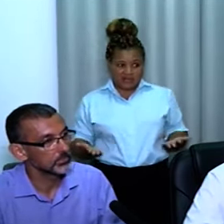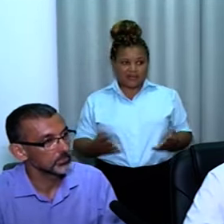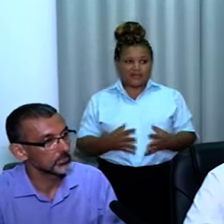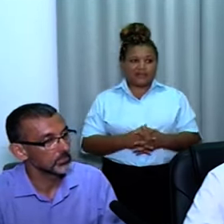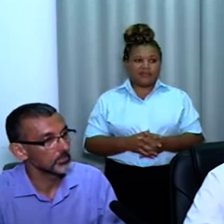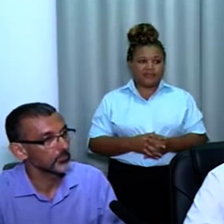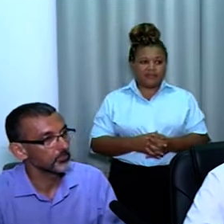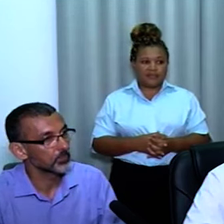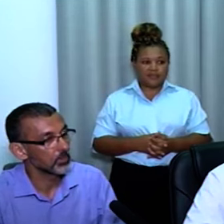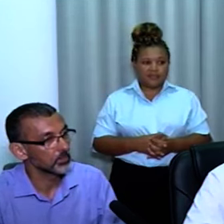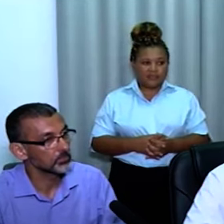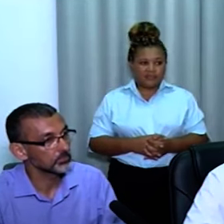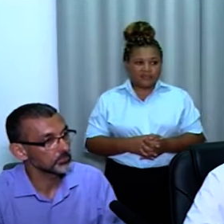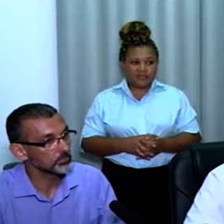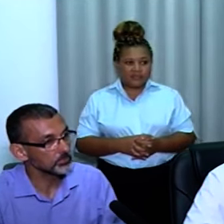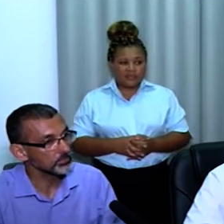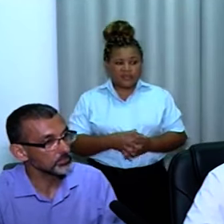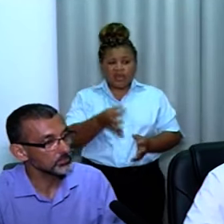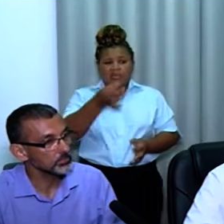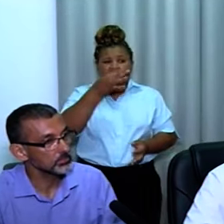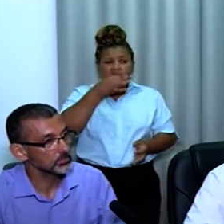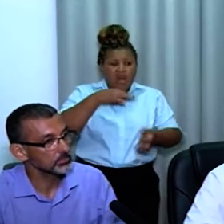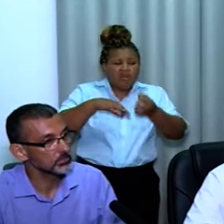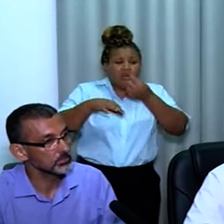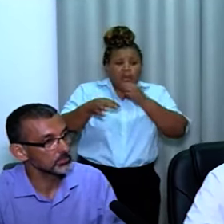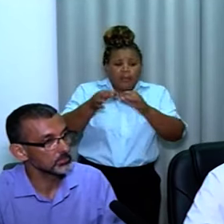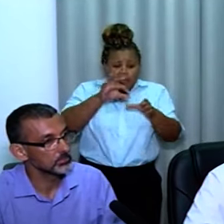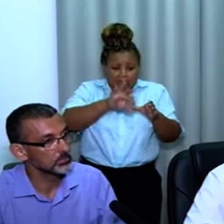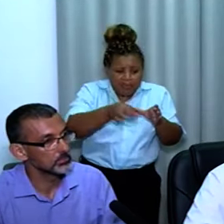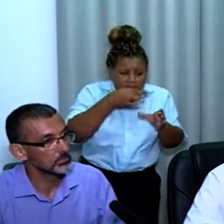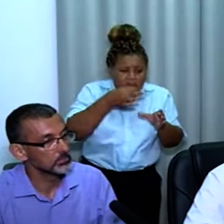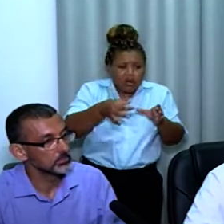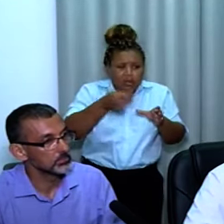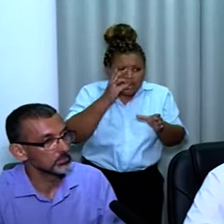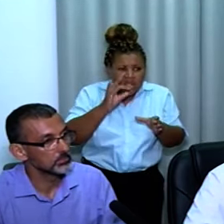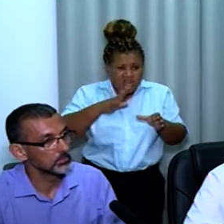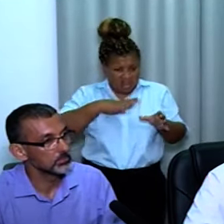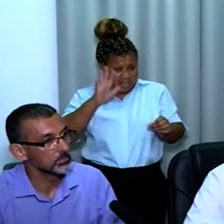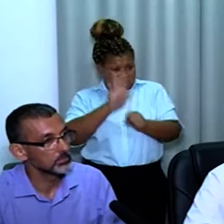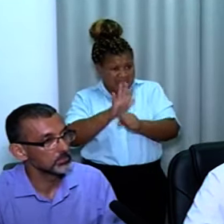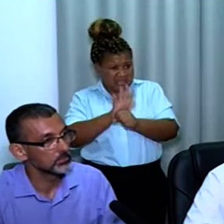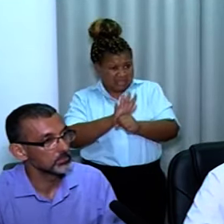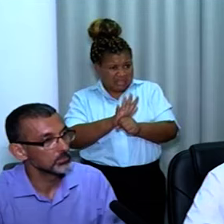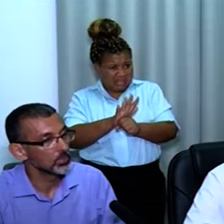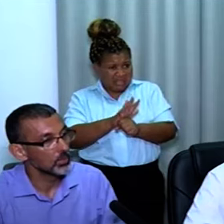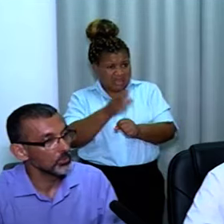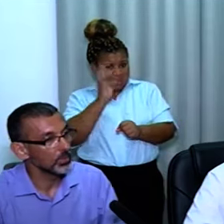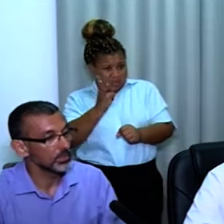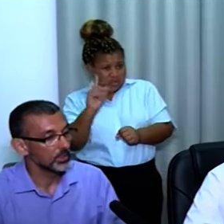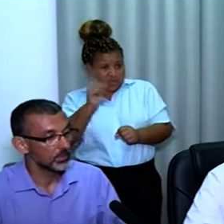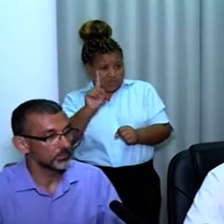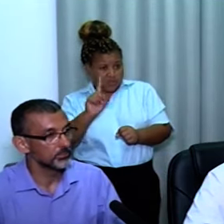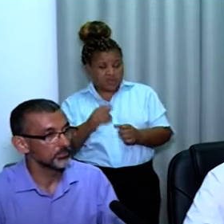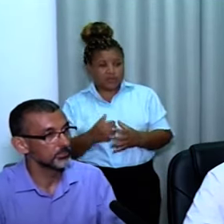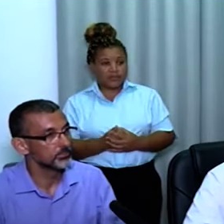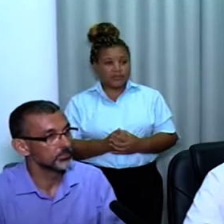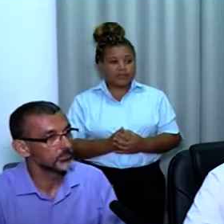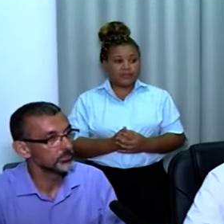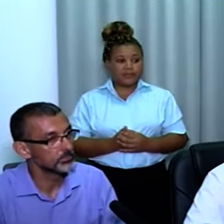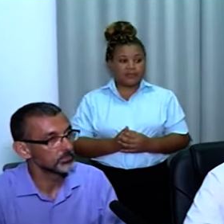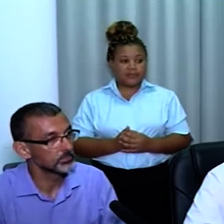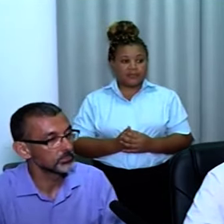Laisse-moi dire l'artisan, est-ce que c'est l'artisan de pays là? Si on a une situation, il y a beaucoup de monde qui est infecté pour qu'il y ait des autres. Oui. À cause de ça, dans le même